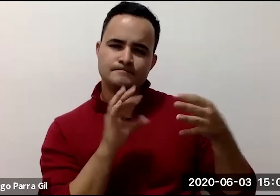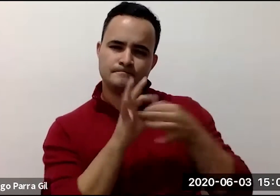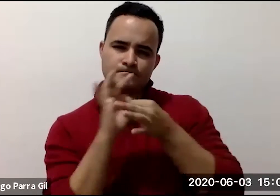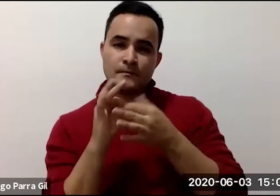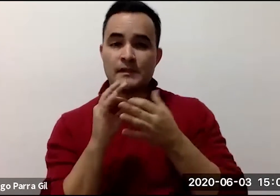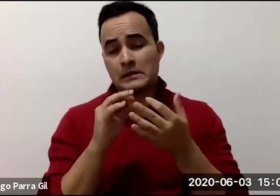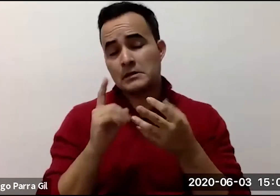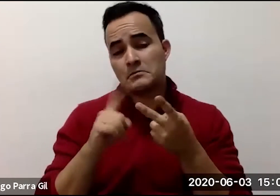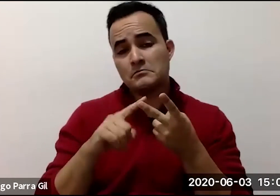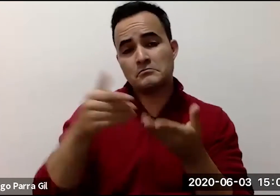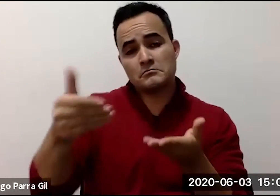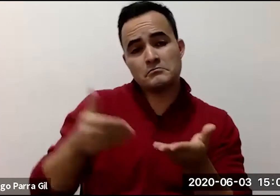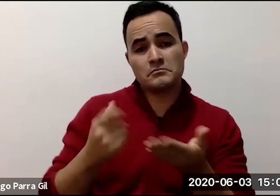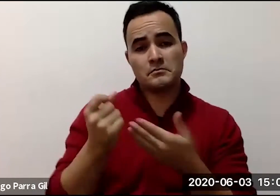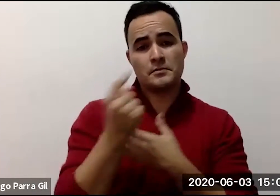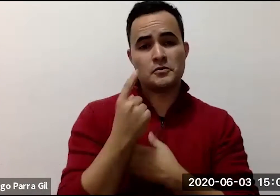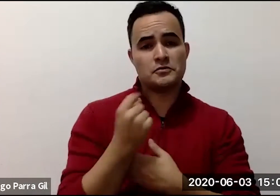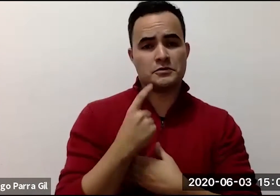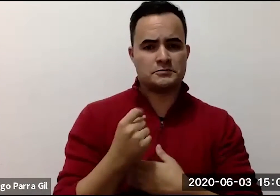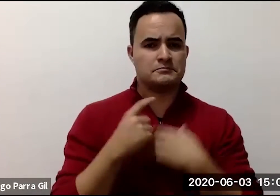conversatorio. Pensé en algún momento